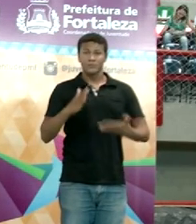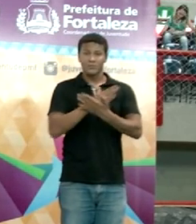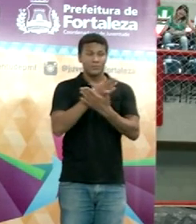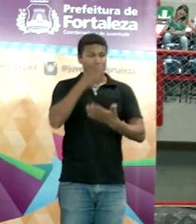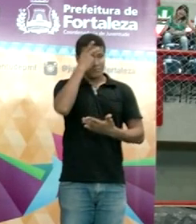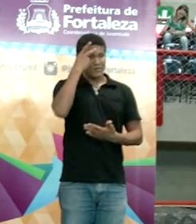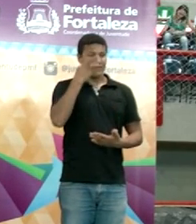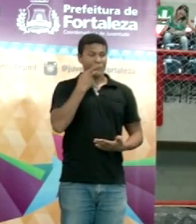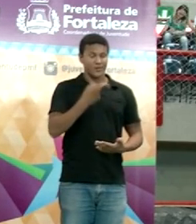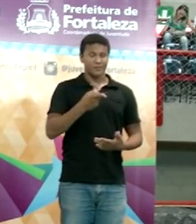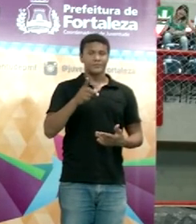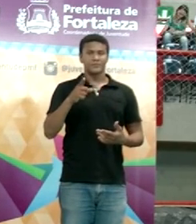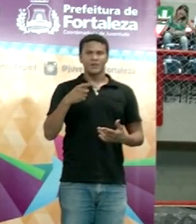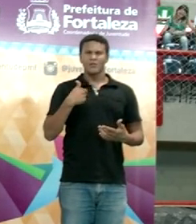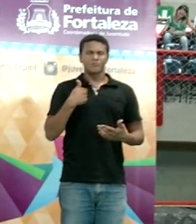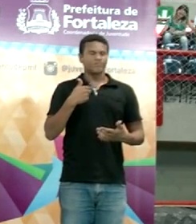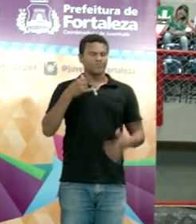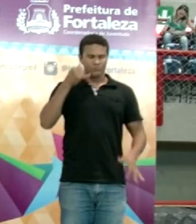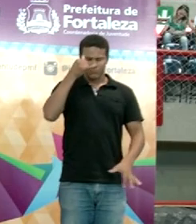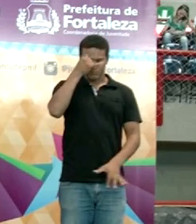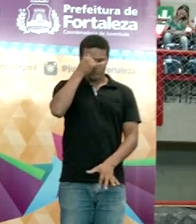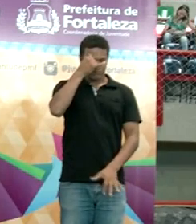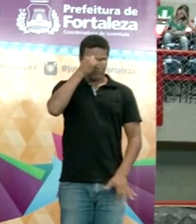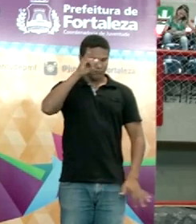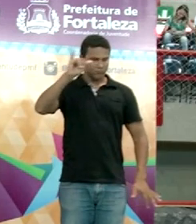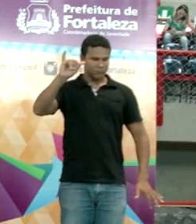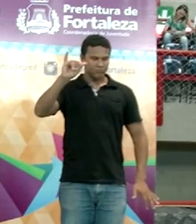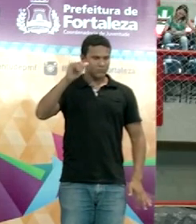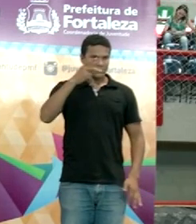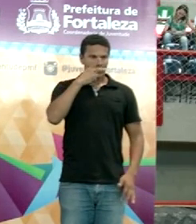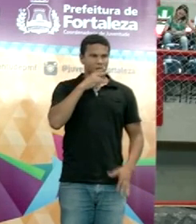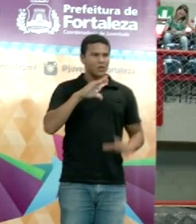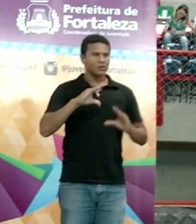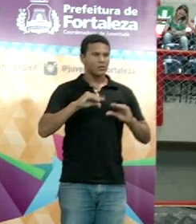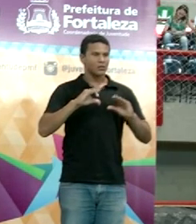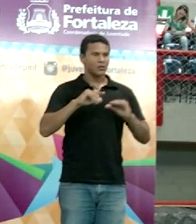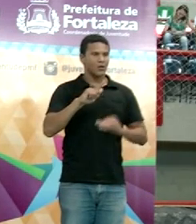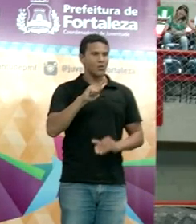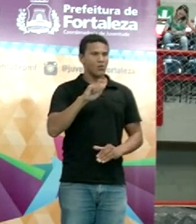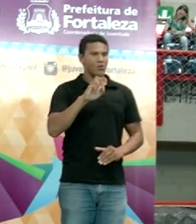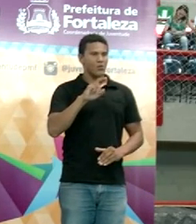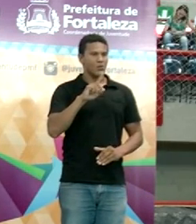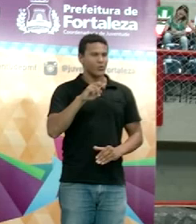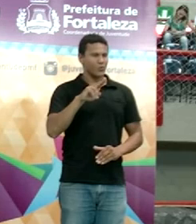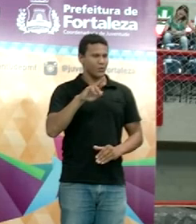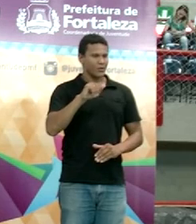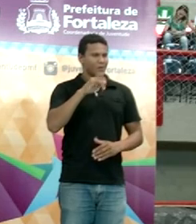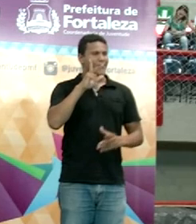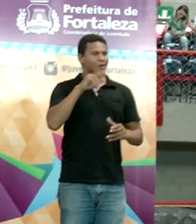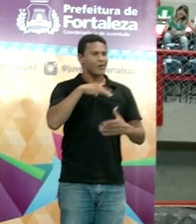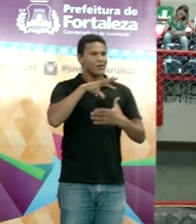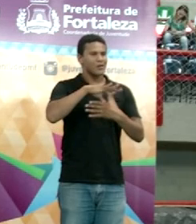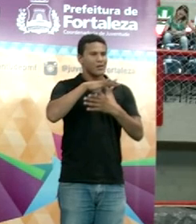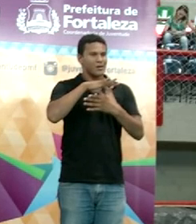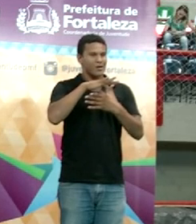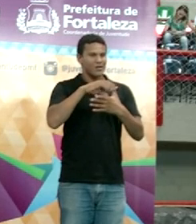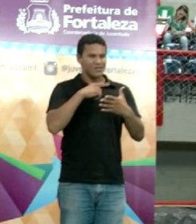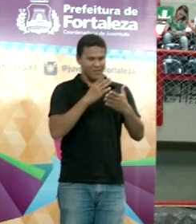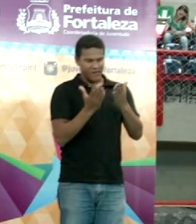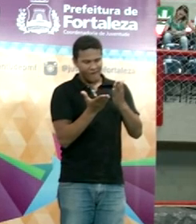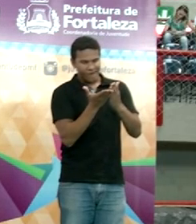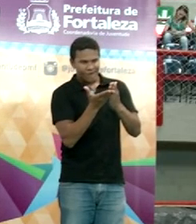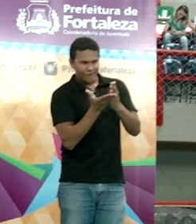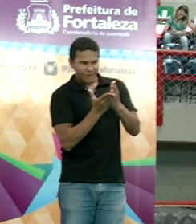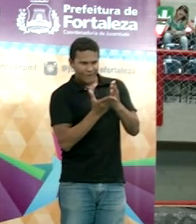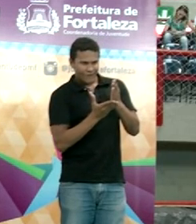gordura, eu detesto gordura. Não tem quem faça eu comer um pedaço da gordura da picanha. Compensação, você